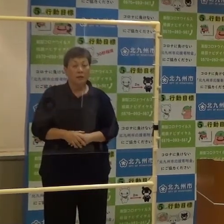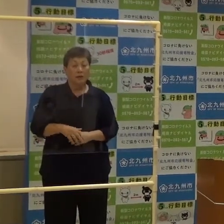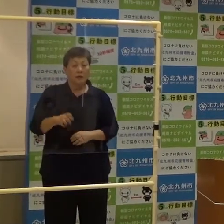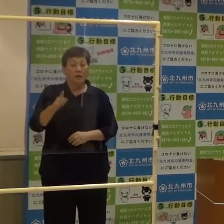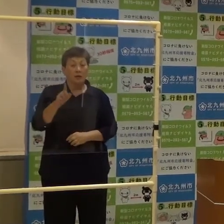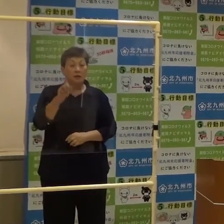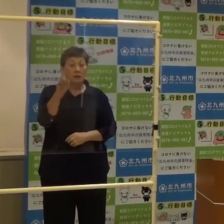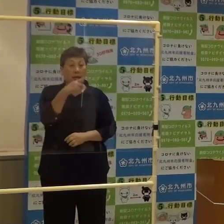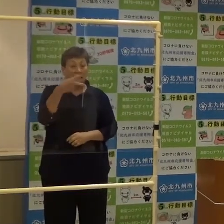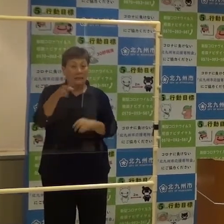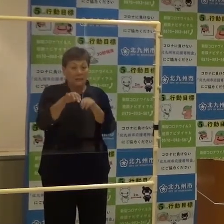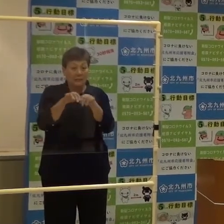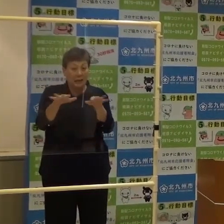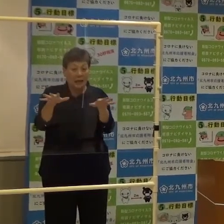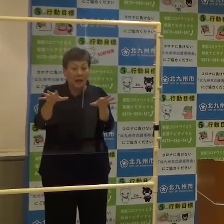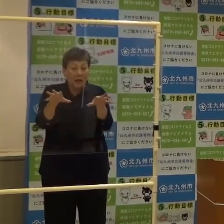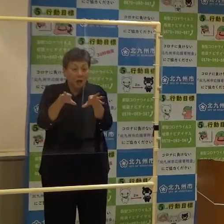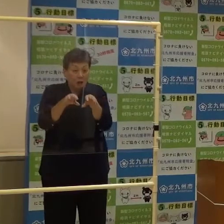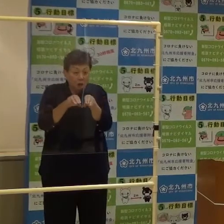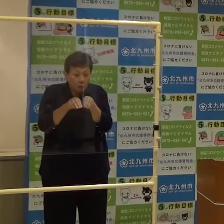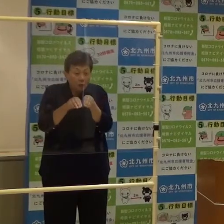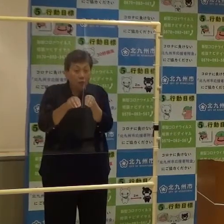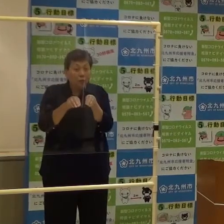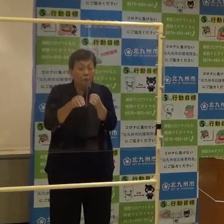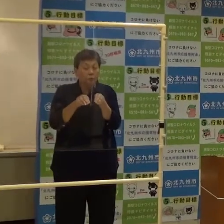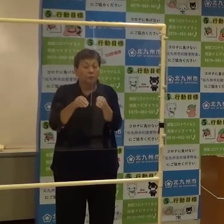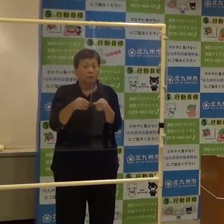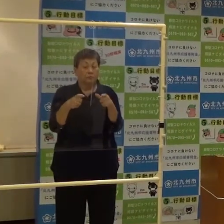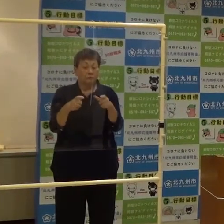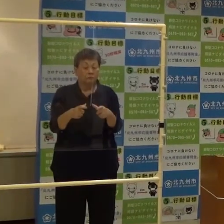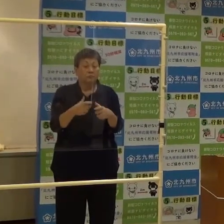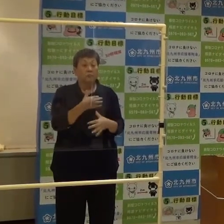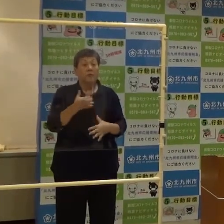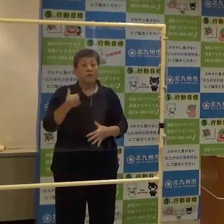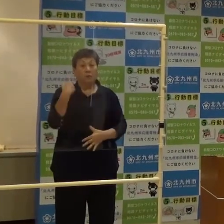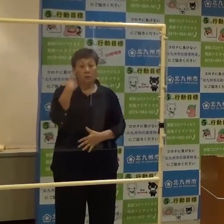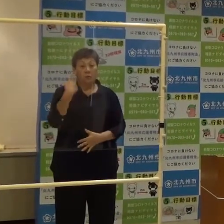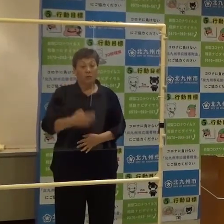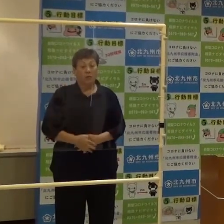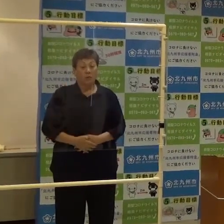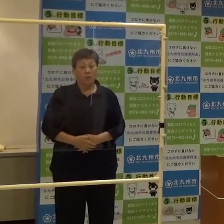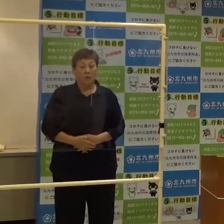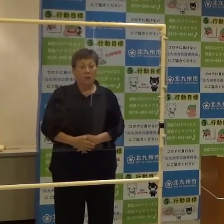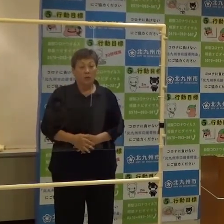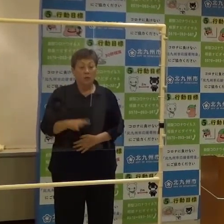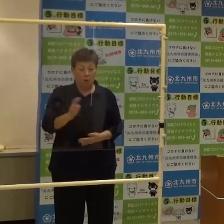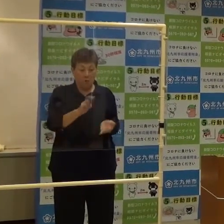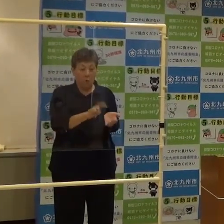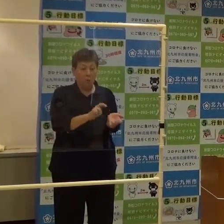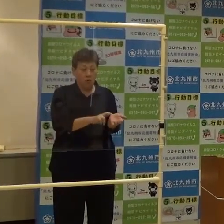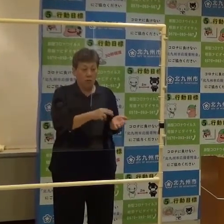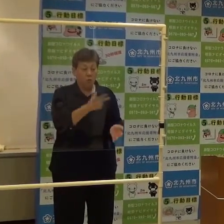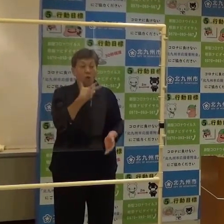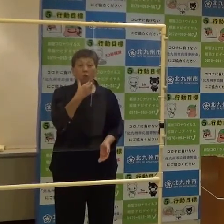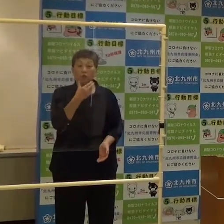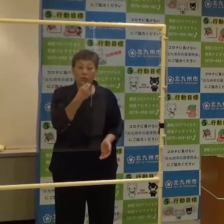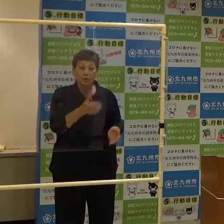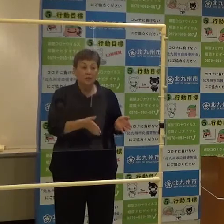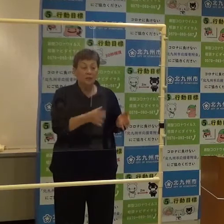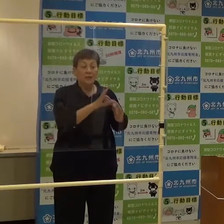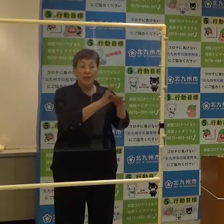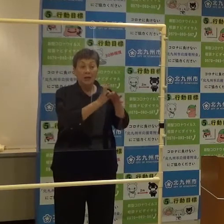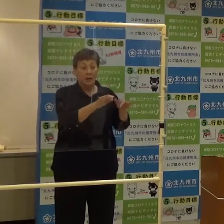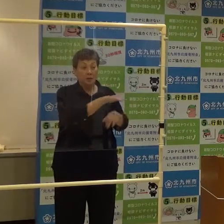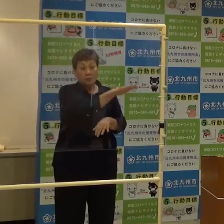2波につきましては抑え込むことができたと考えております。これも医療福祉関係の皆様をはじ